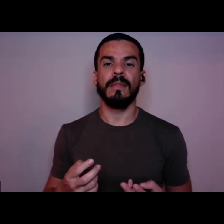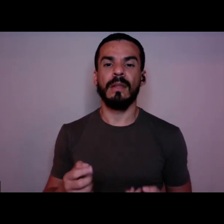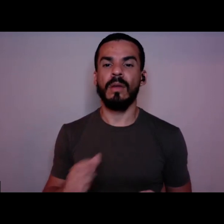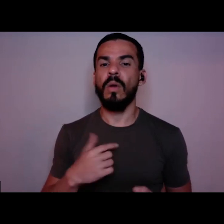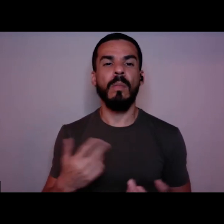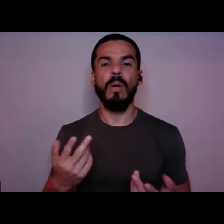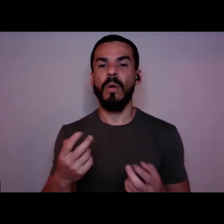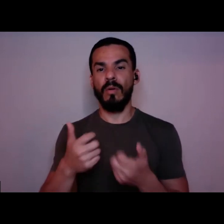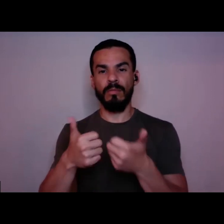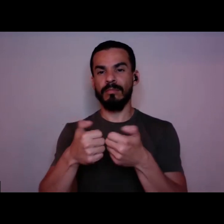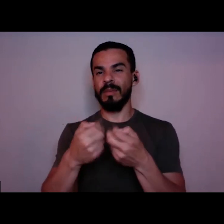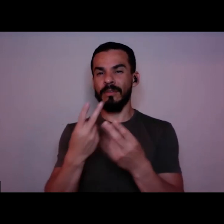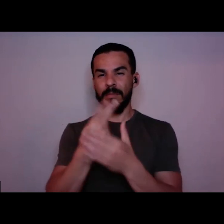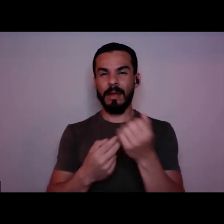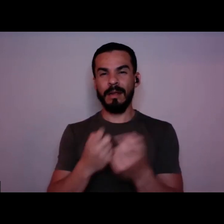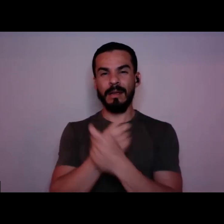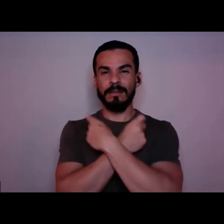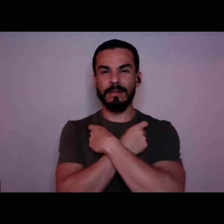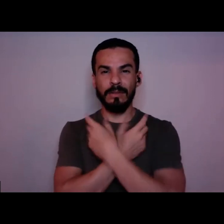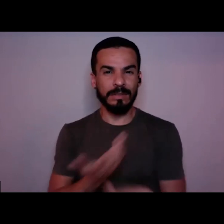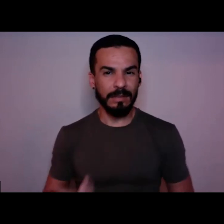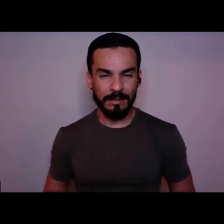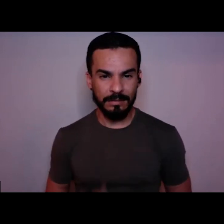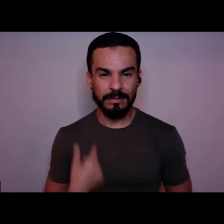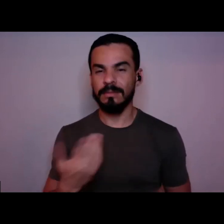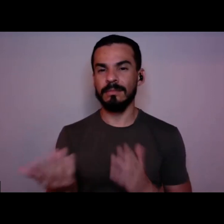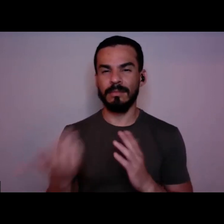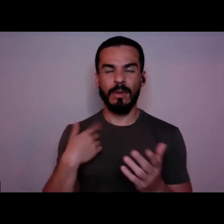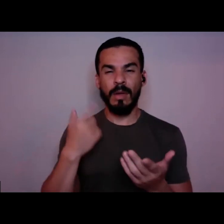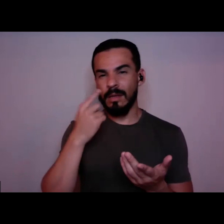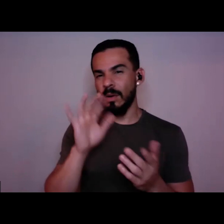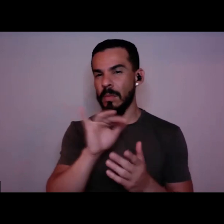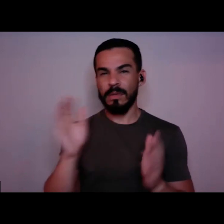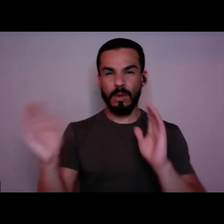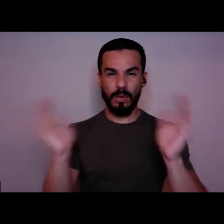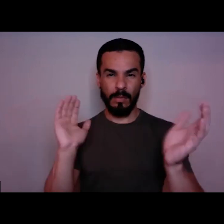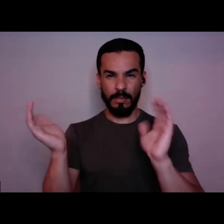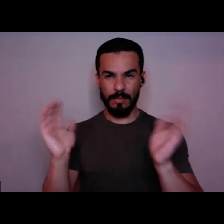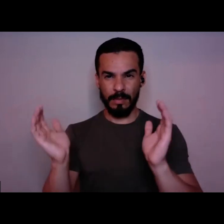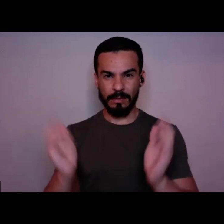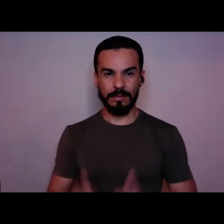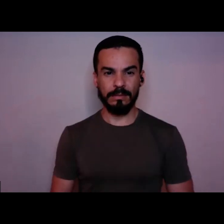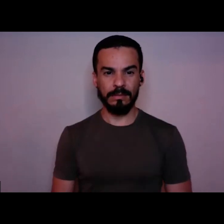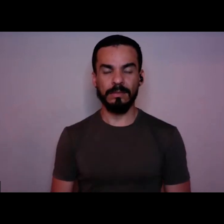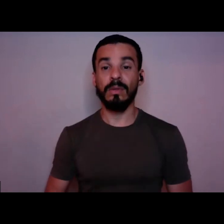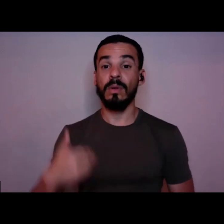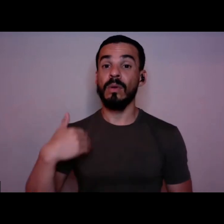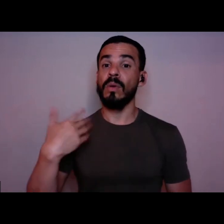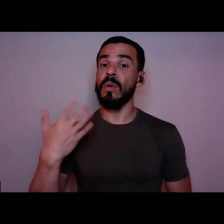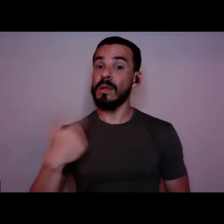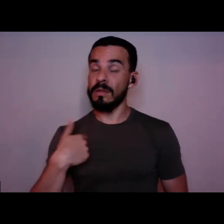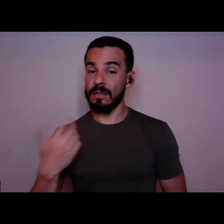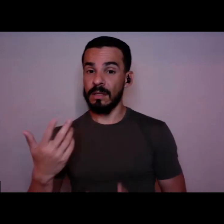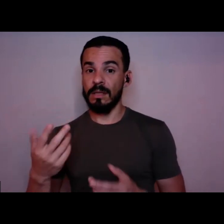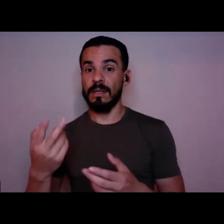pareja tóxica cuándo y voy a hacer esta esta analogía verdad Esta comparación cuándo tienes una relación